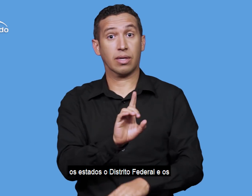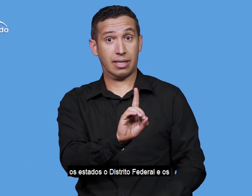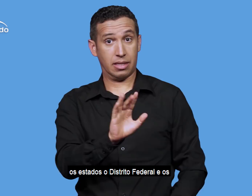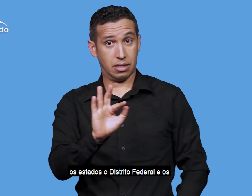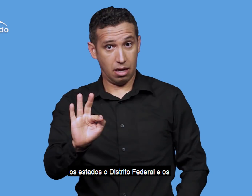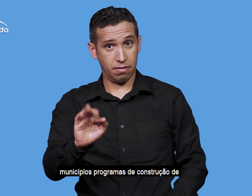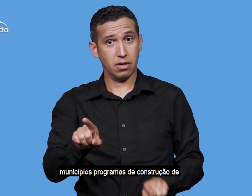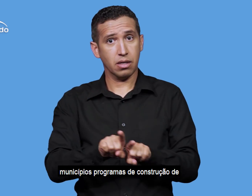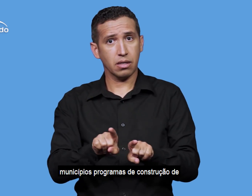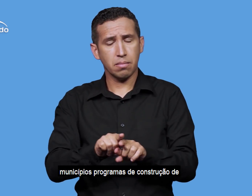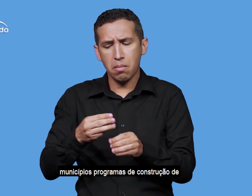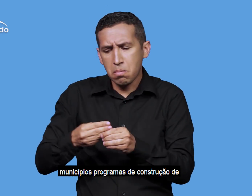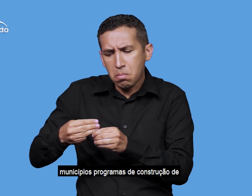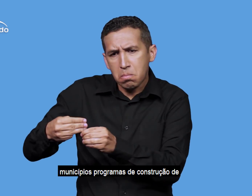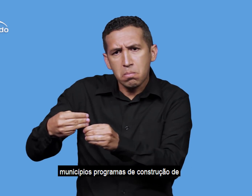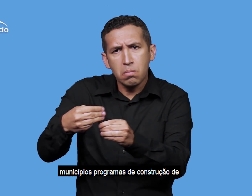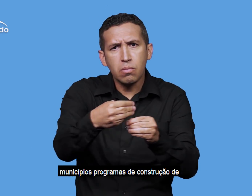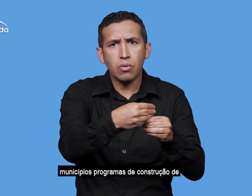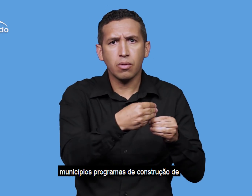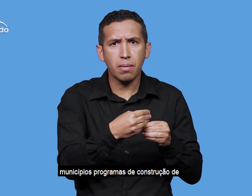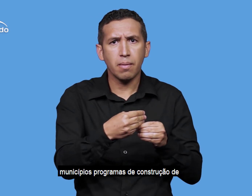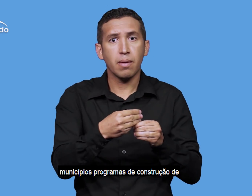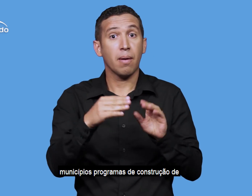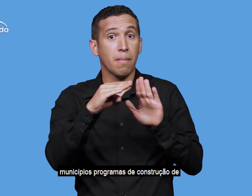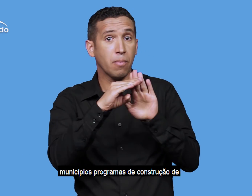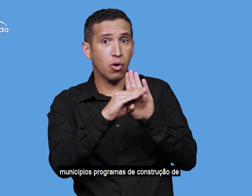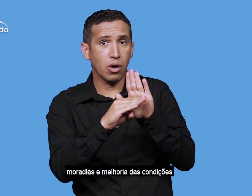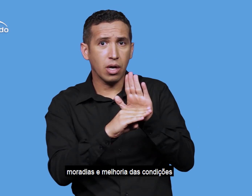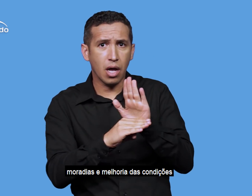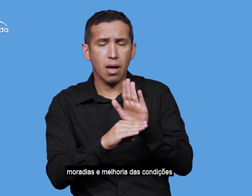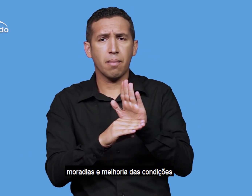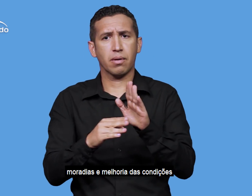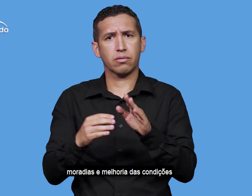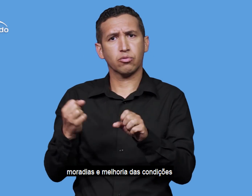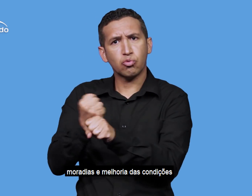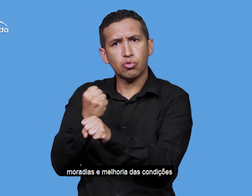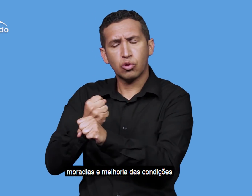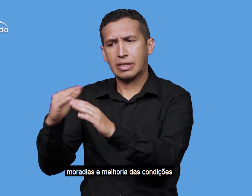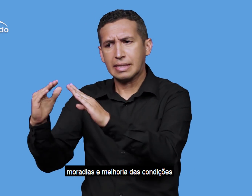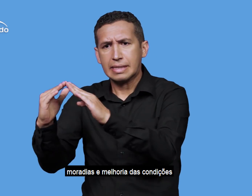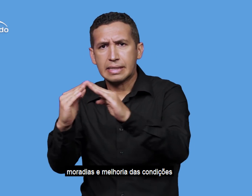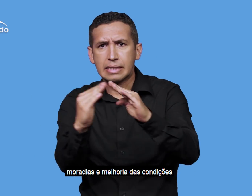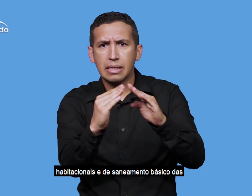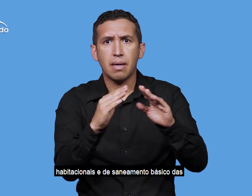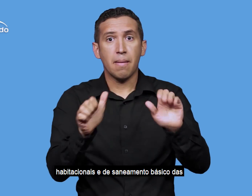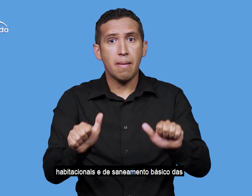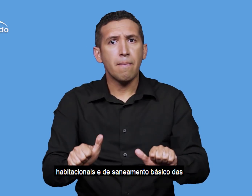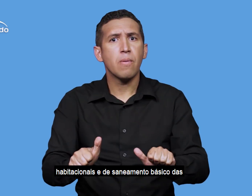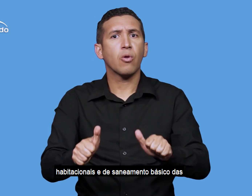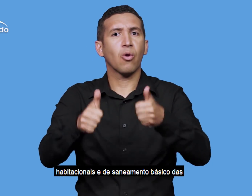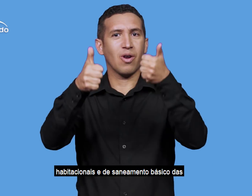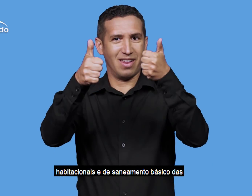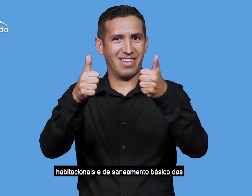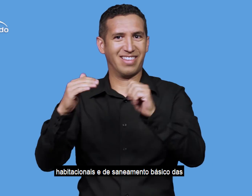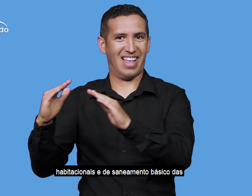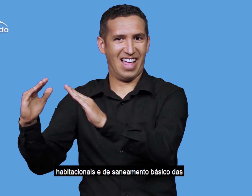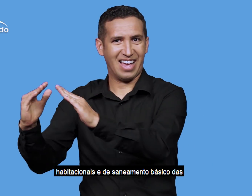e os municípios programas de construção de moradias e melhoria das condições habitacionais e de saneamento